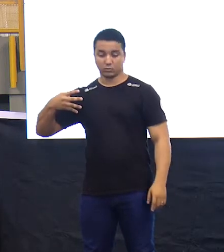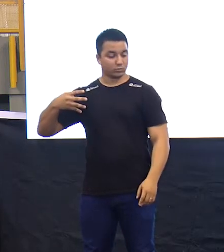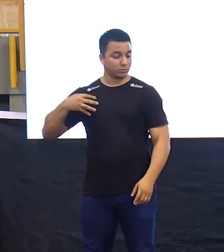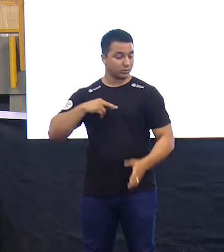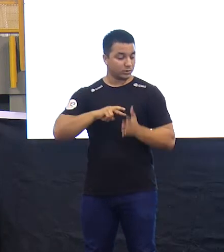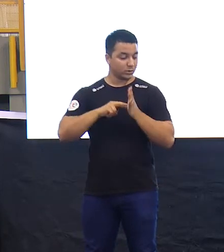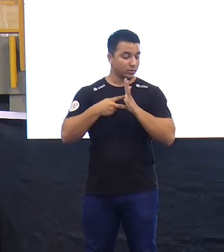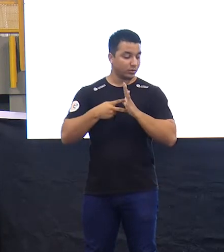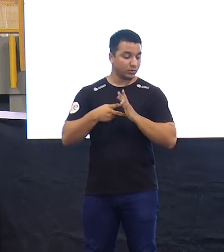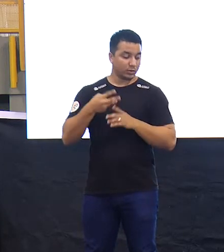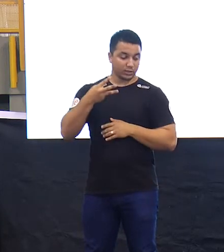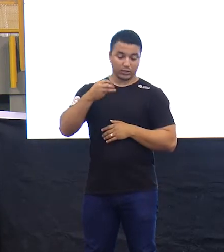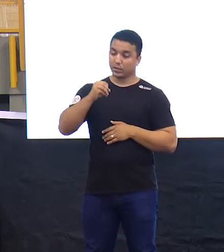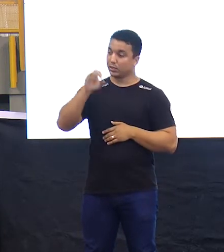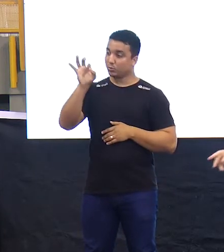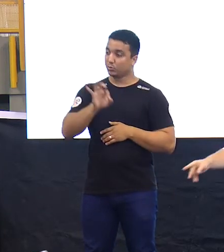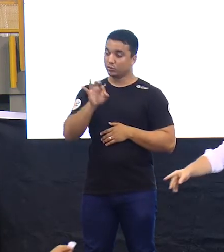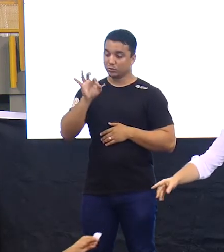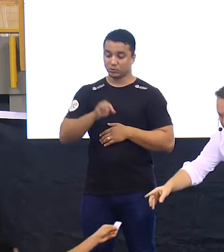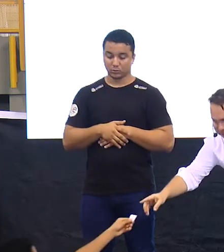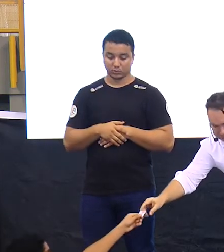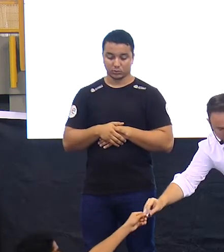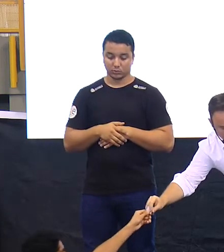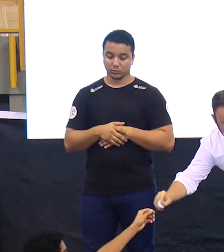Ou seja, 30%